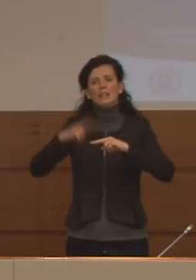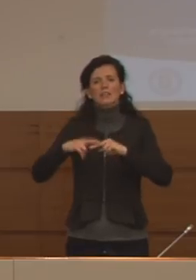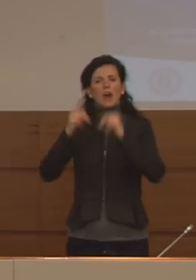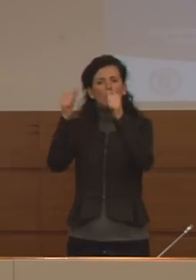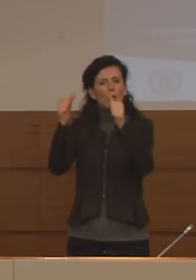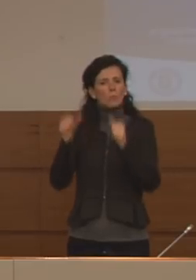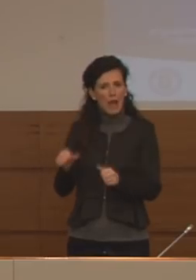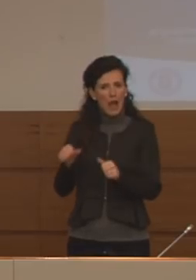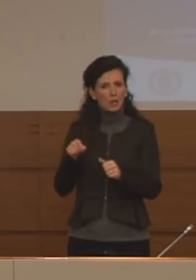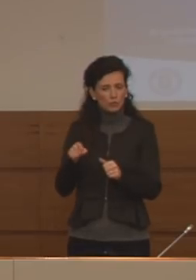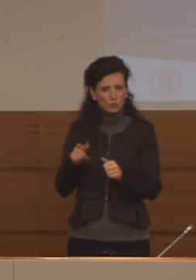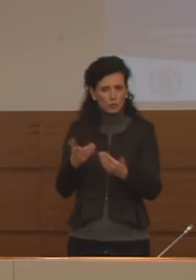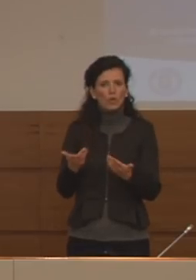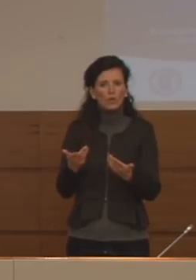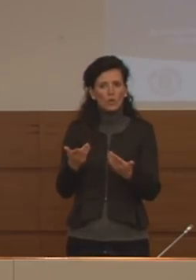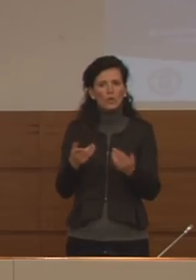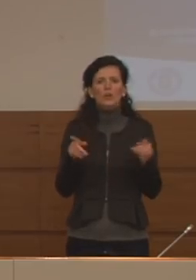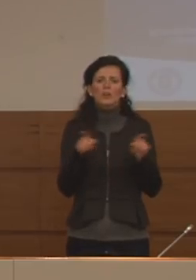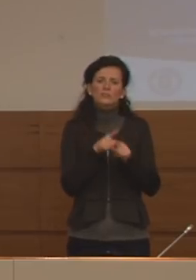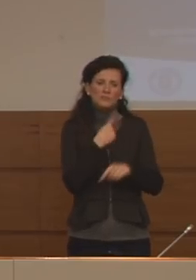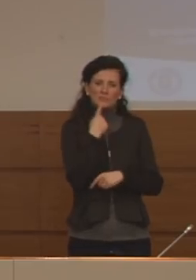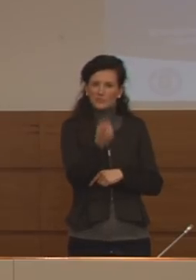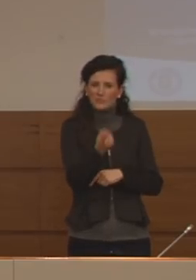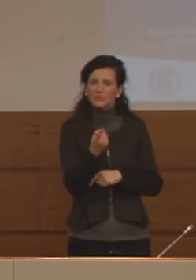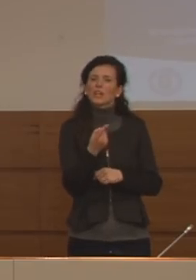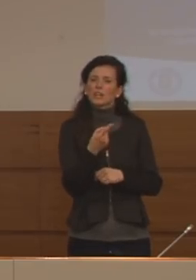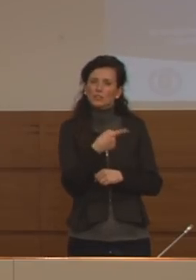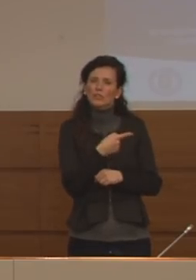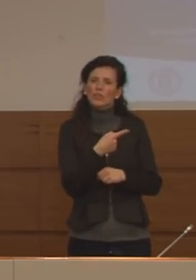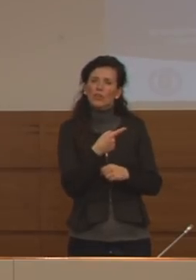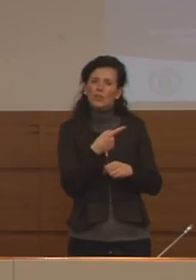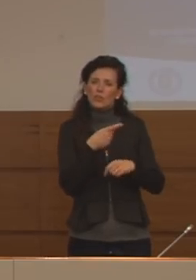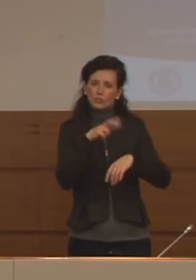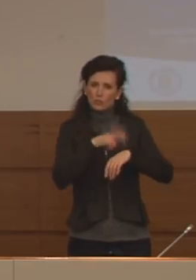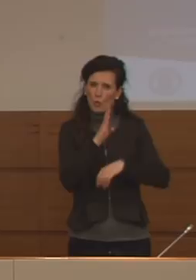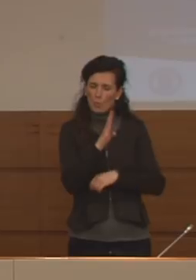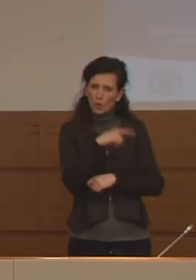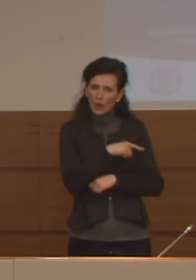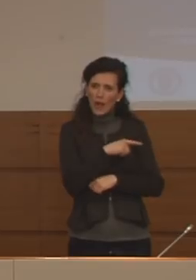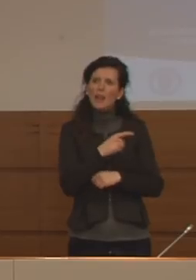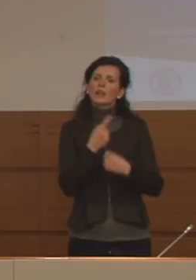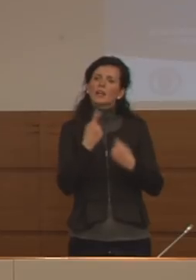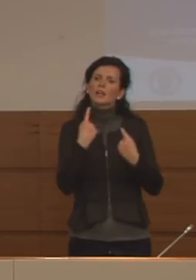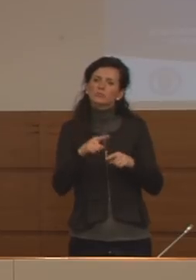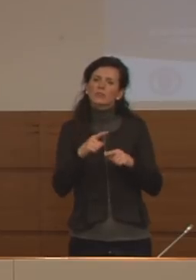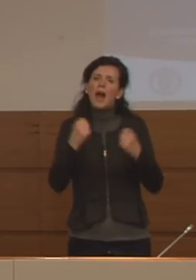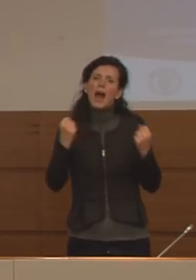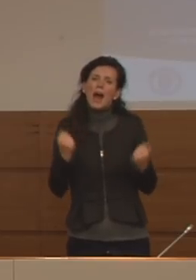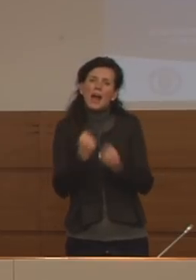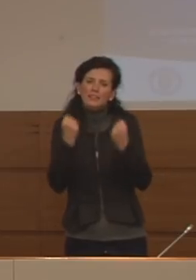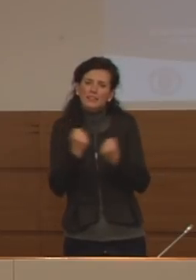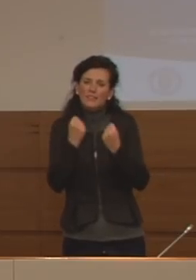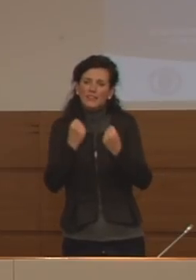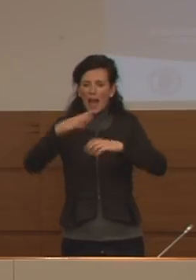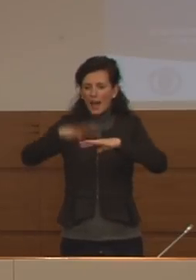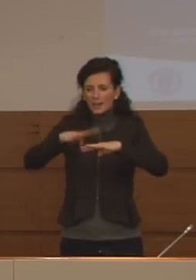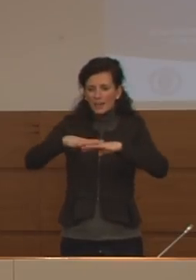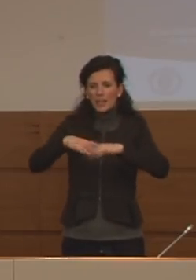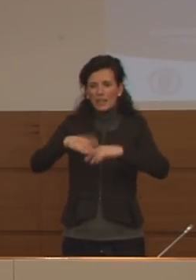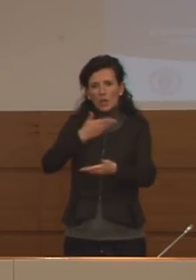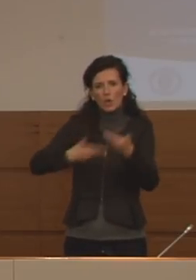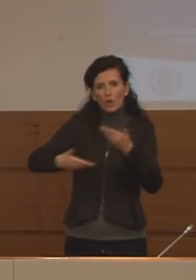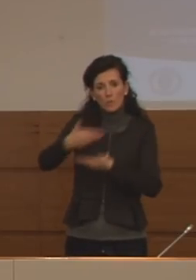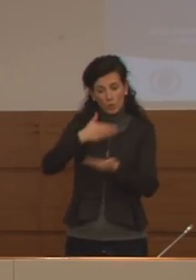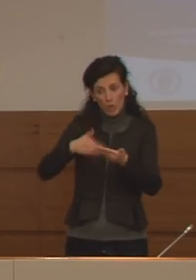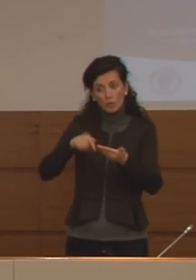veniva ricordato anche le prime la sorveglianza epidemiologica soprattutto quelle attività sul territorio nelle reti per cui è stato aperto